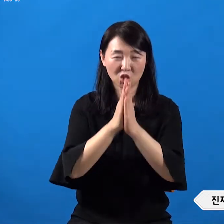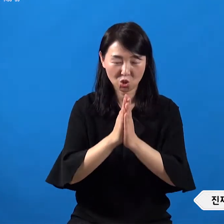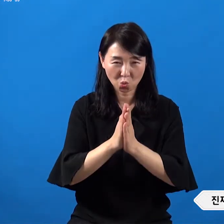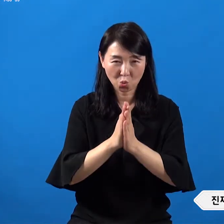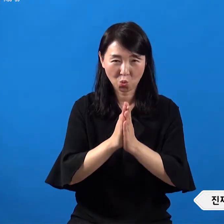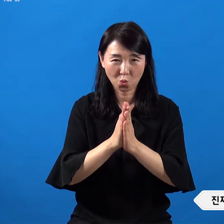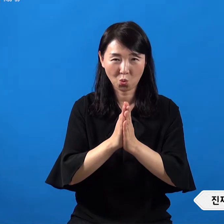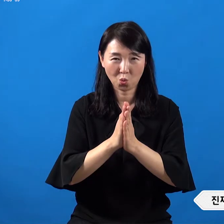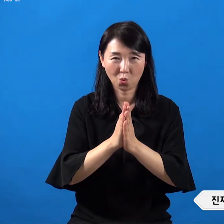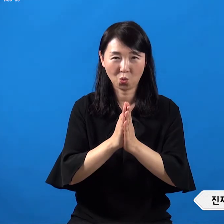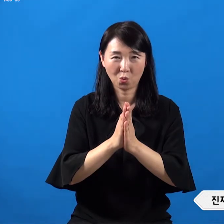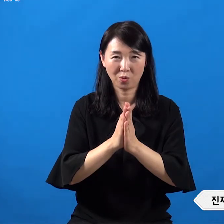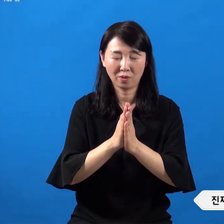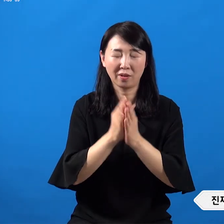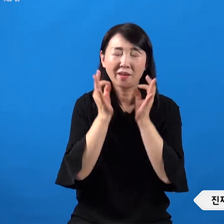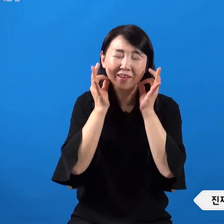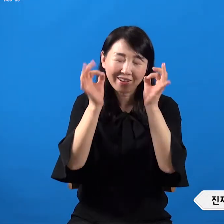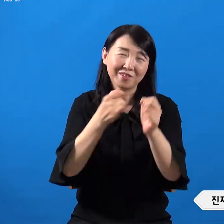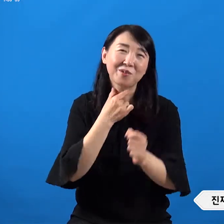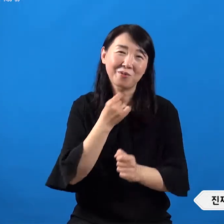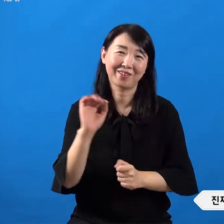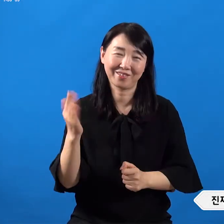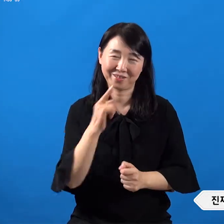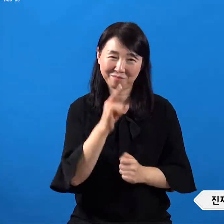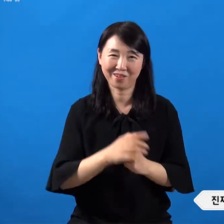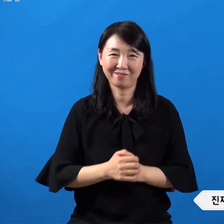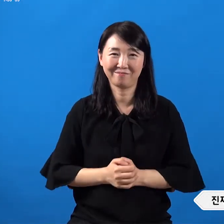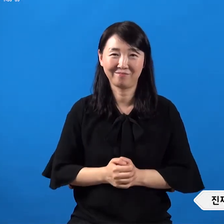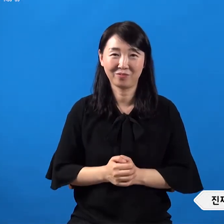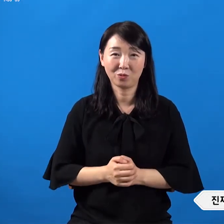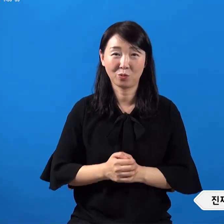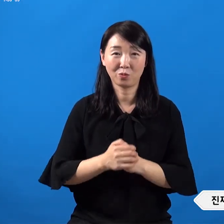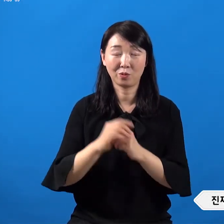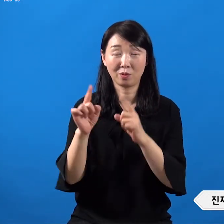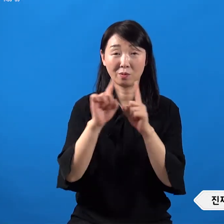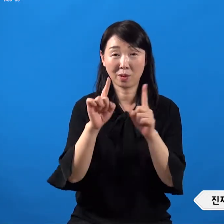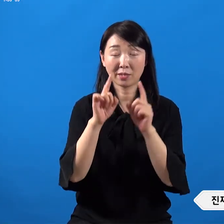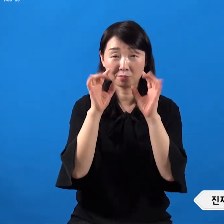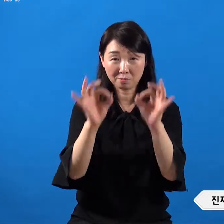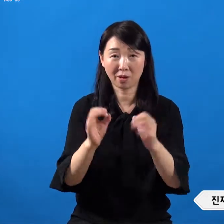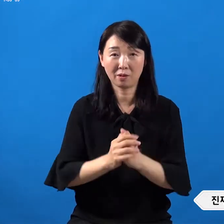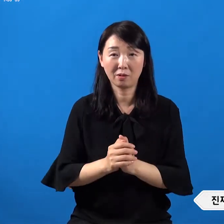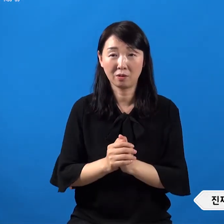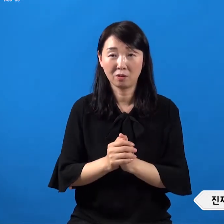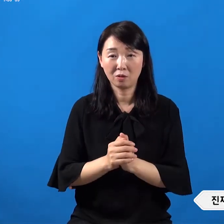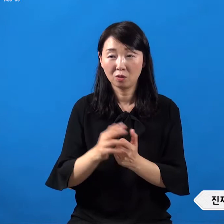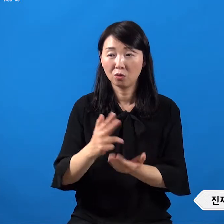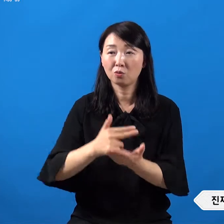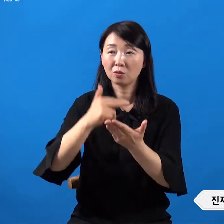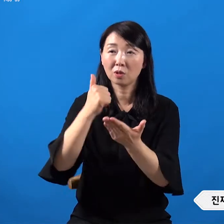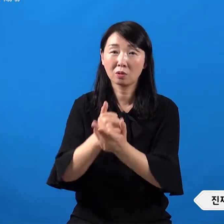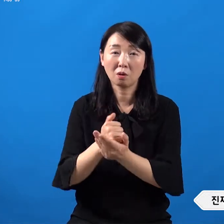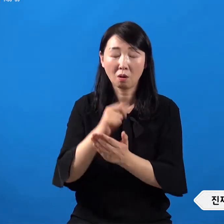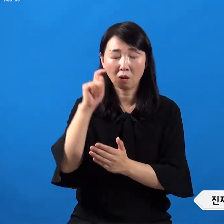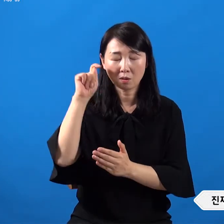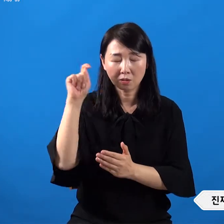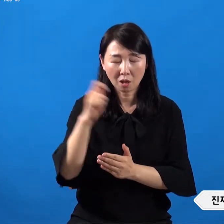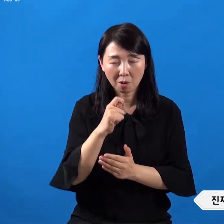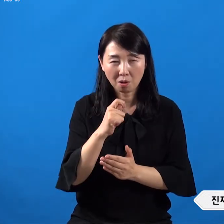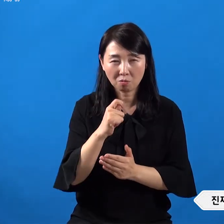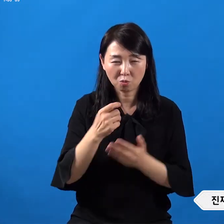기도 갈망해야 합니다. 오늘 말씀을 보시면 주님께서 새벽 오히려 미명에